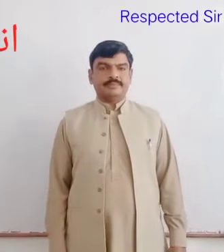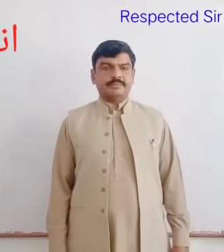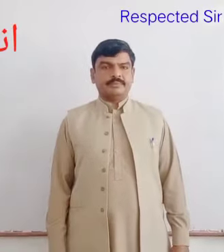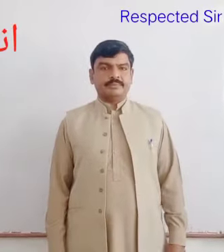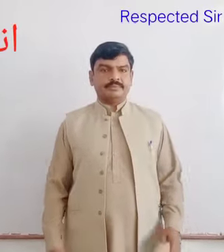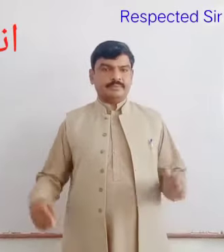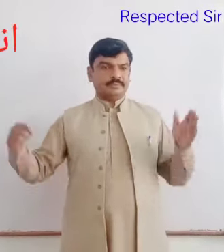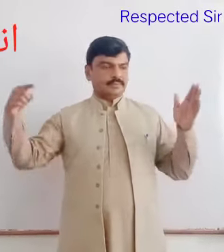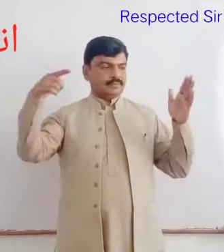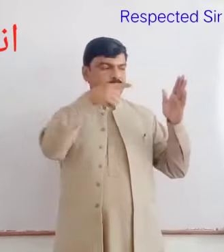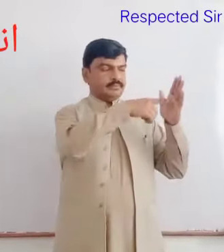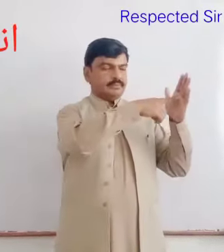इनएकास,